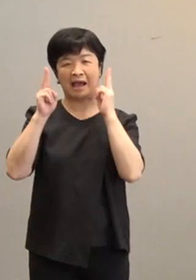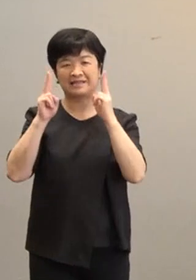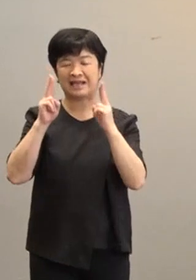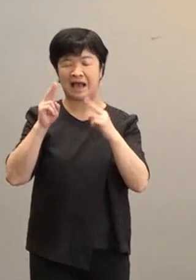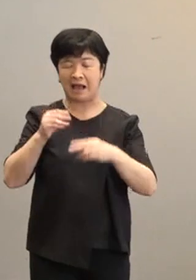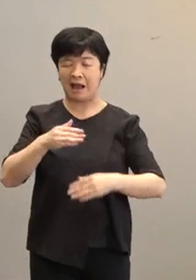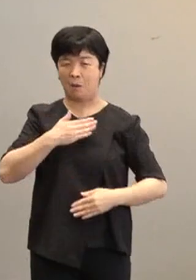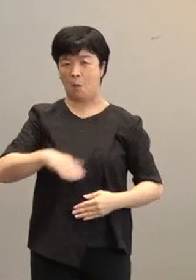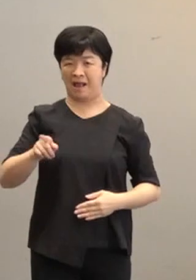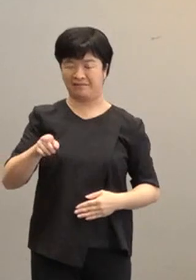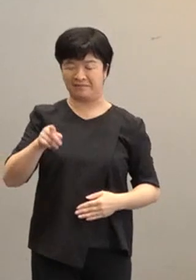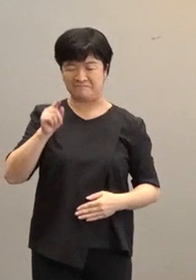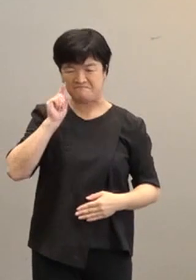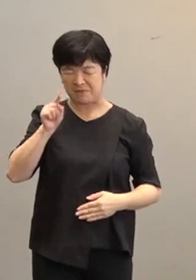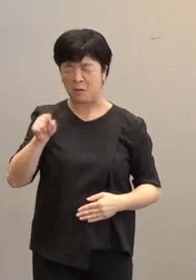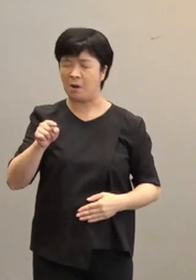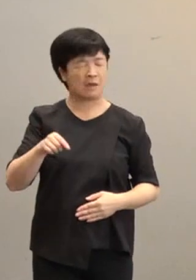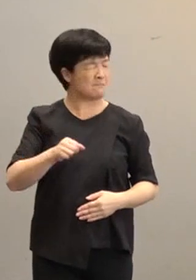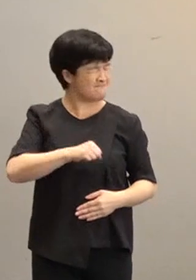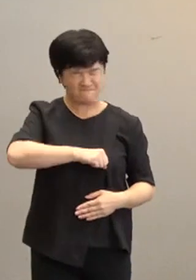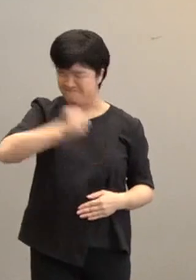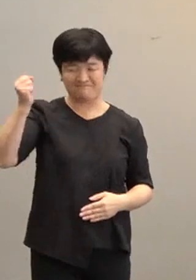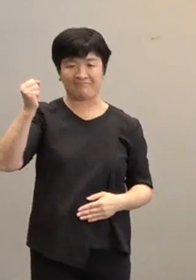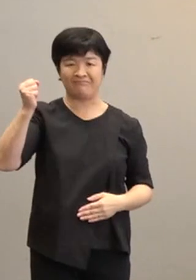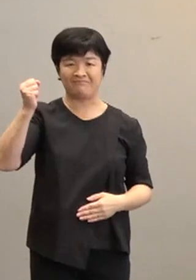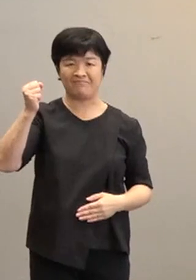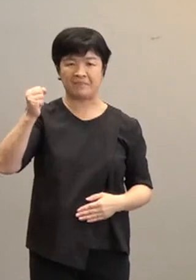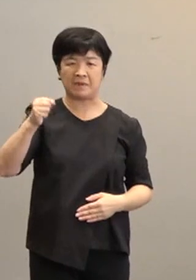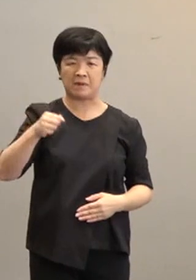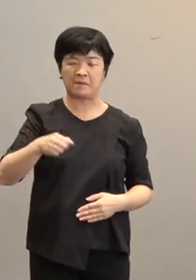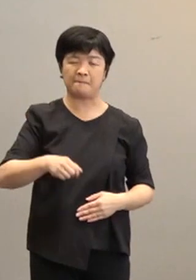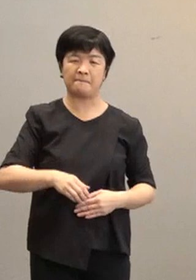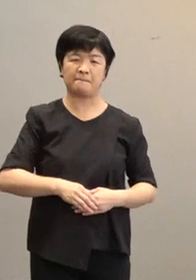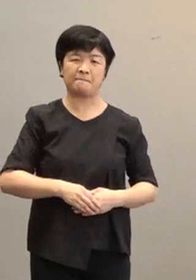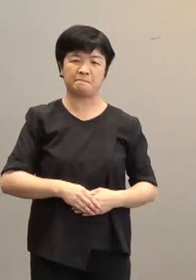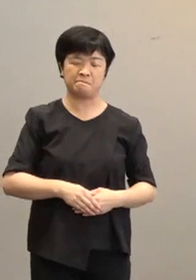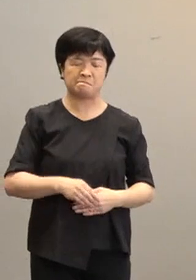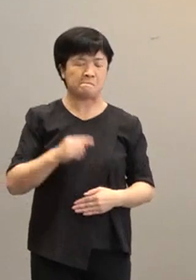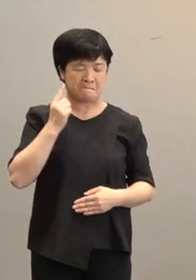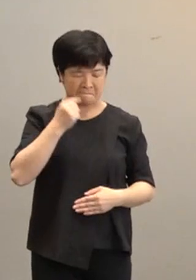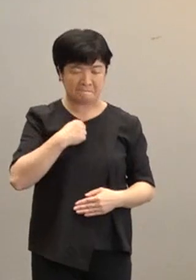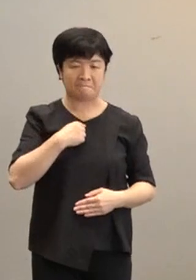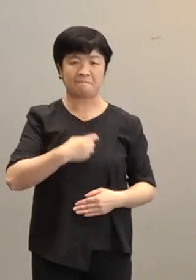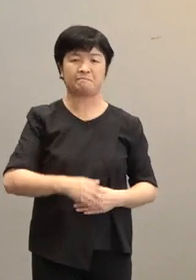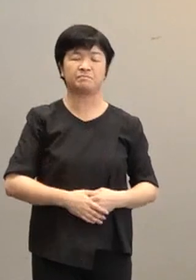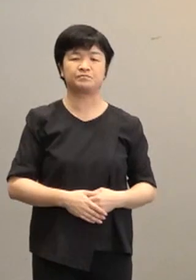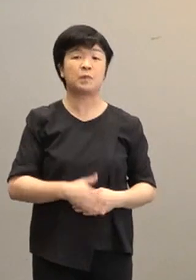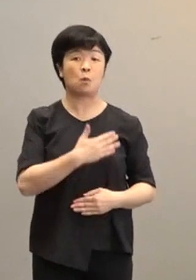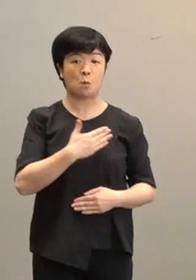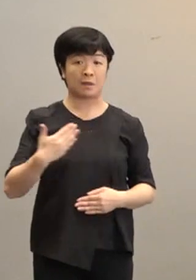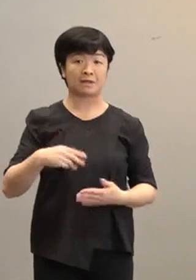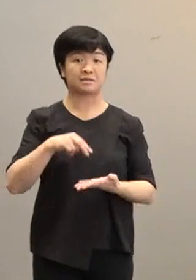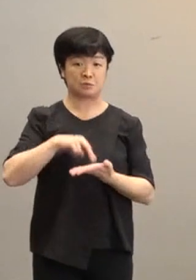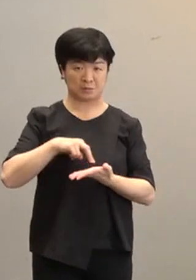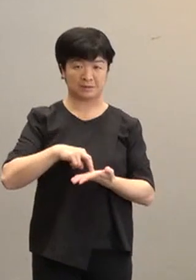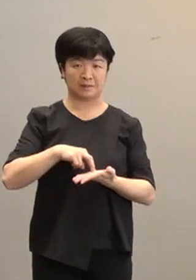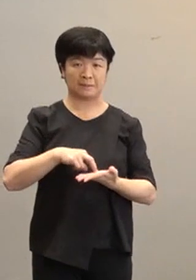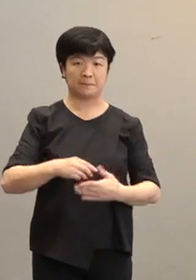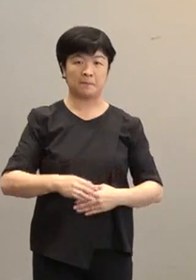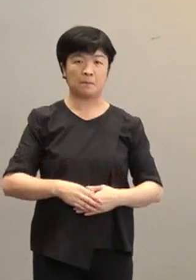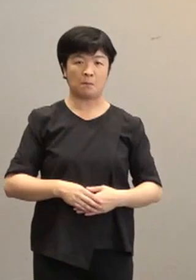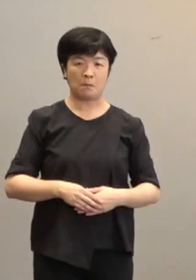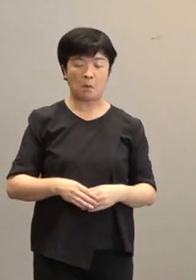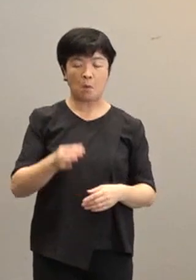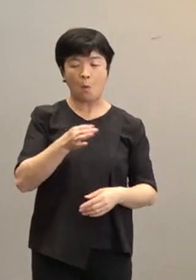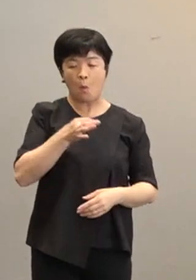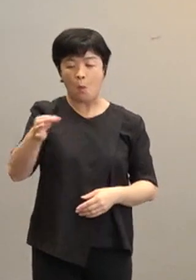されているというのは大変許されないことで、言語道断だというふうに考えています。我々としてはですね、交付前